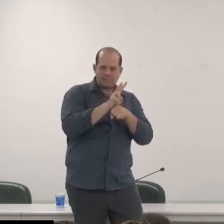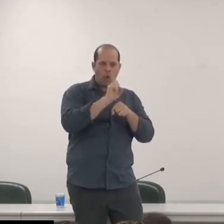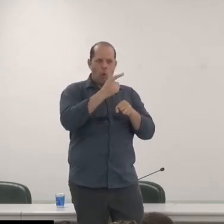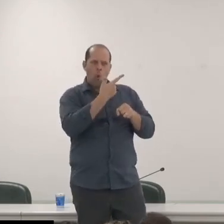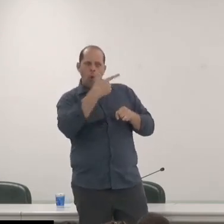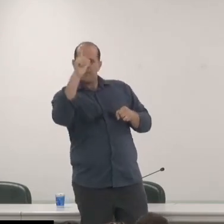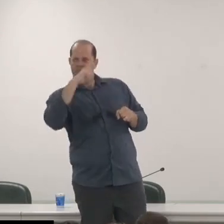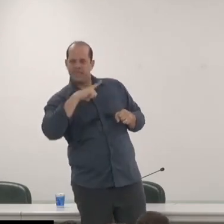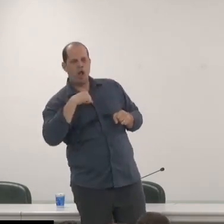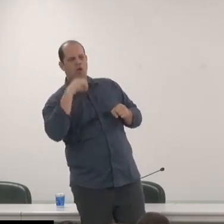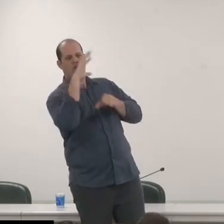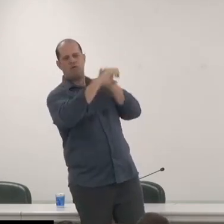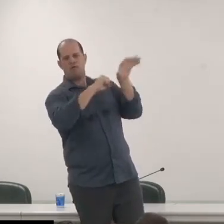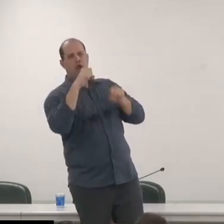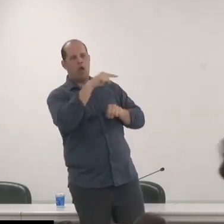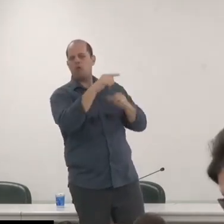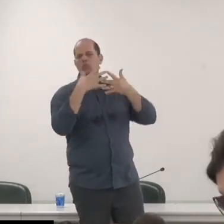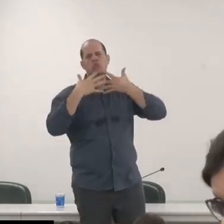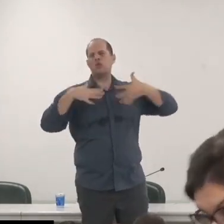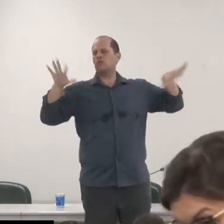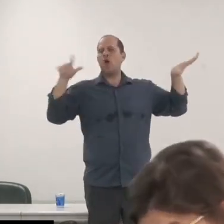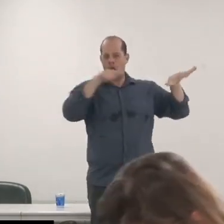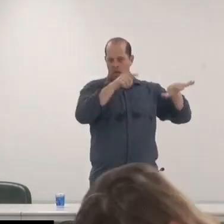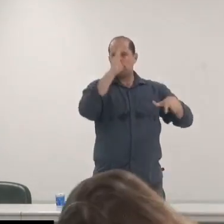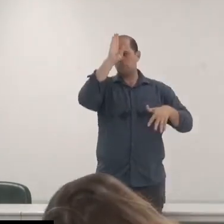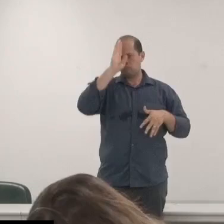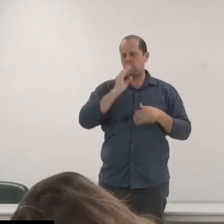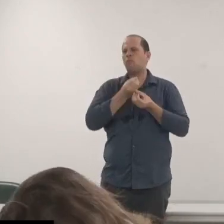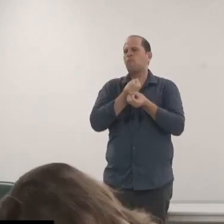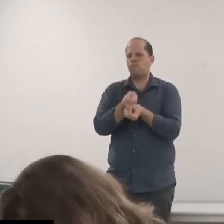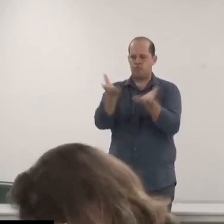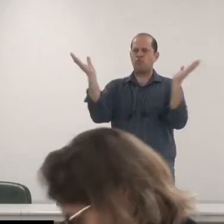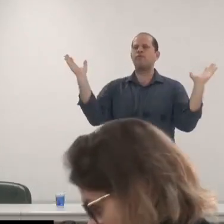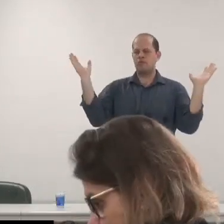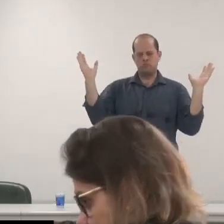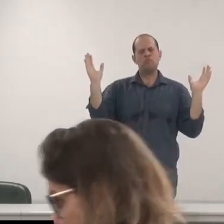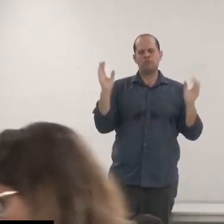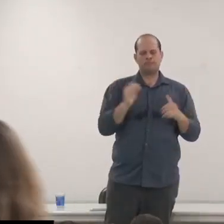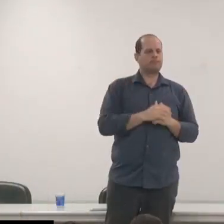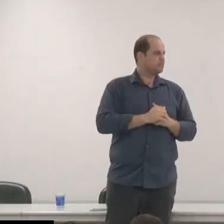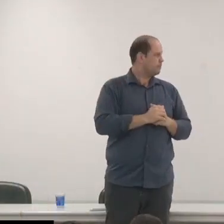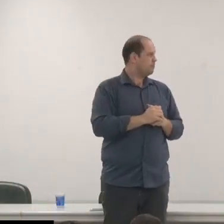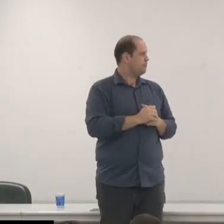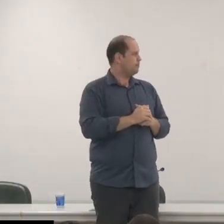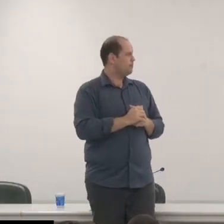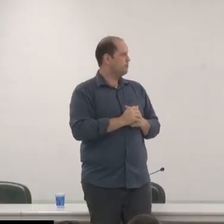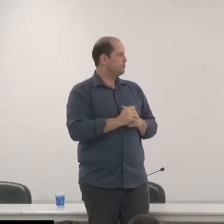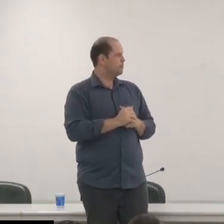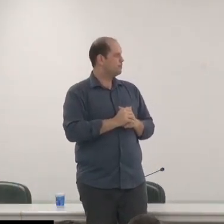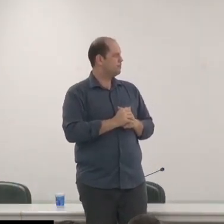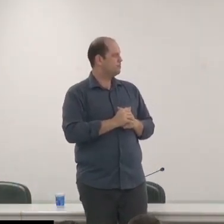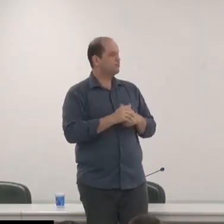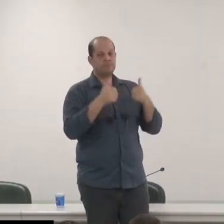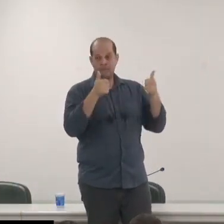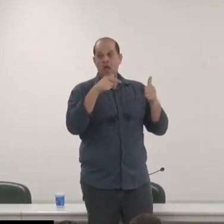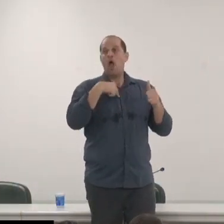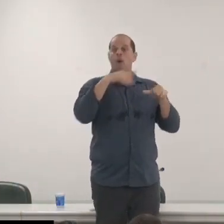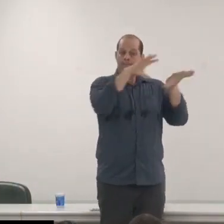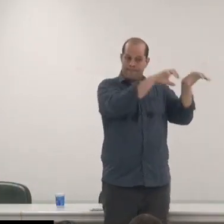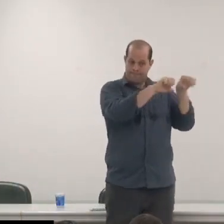coletado, e como está disponível, eu me valido dele para poder realizar a minha pesquisa. Inclusive, quem tiver interesse, é um corpus